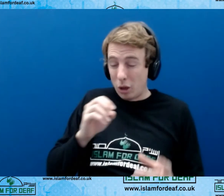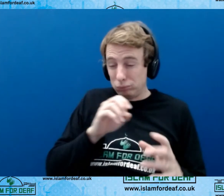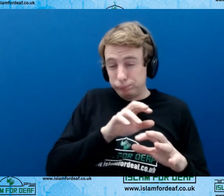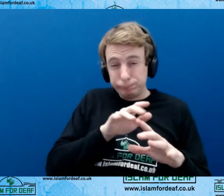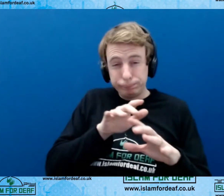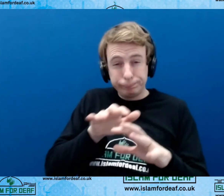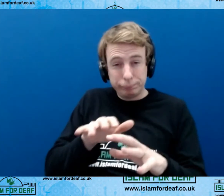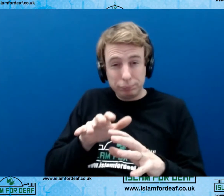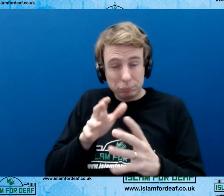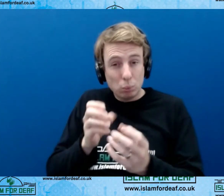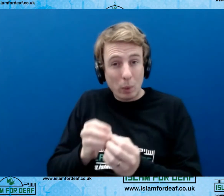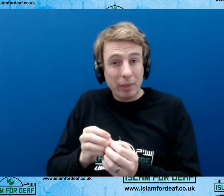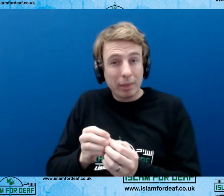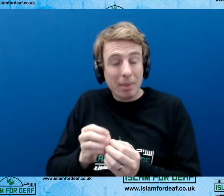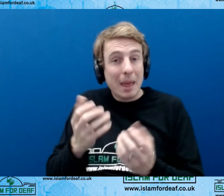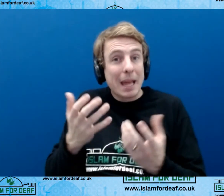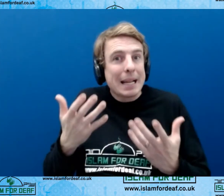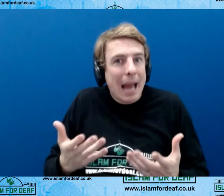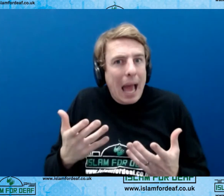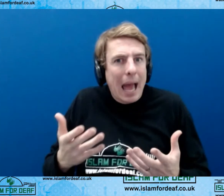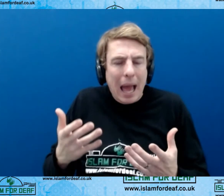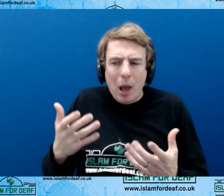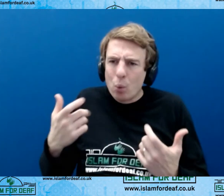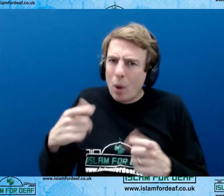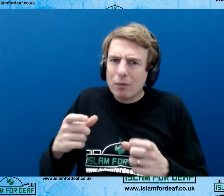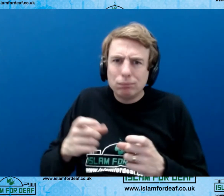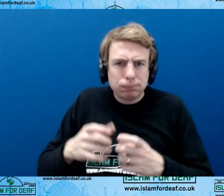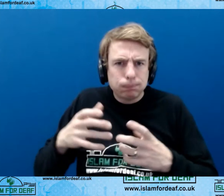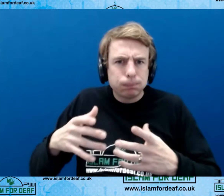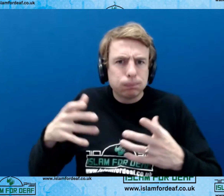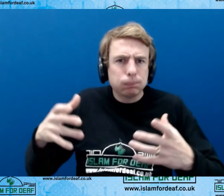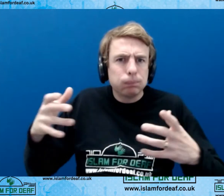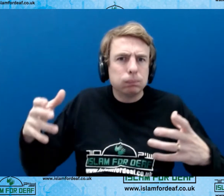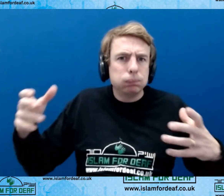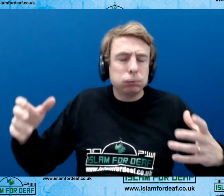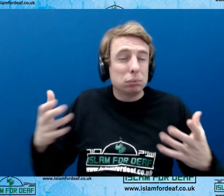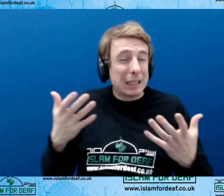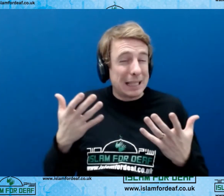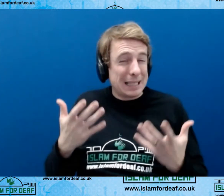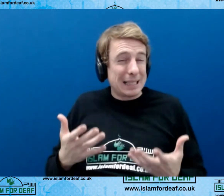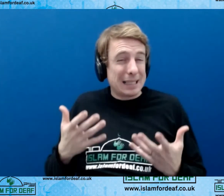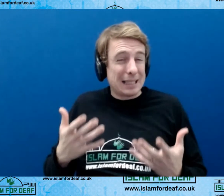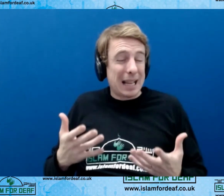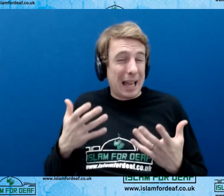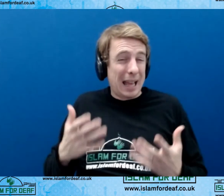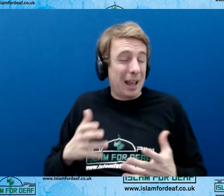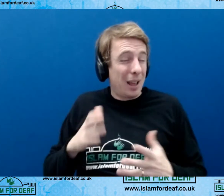وهكذا يزداد يوما بعد يوم. And likewise it increases day by day.